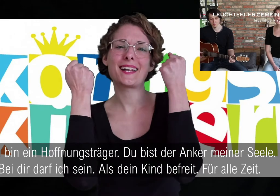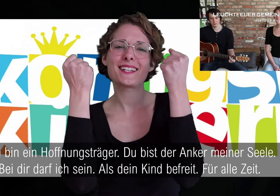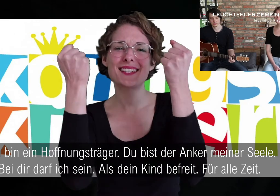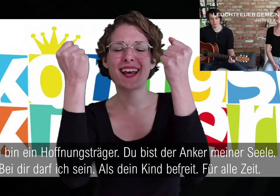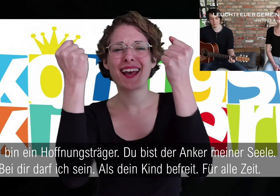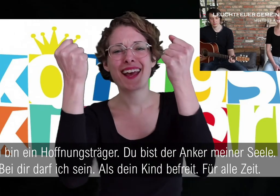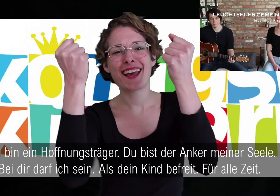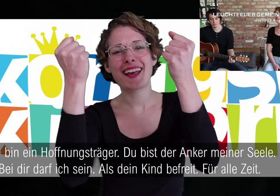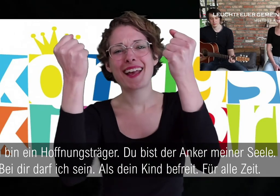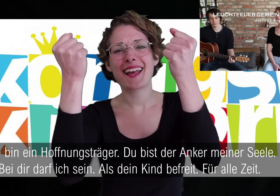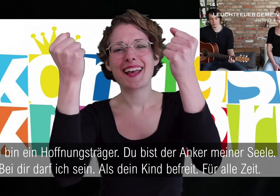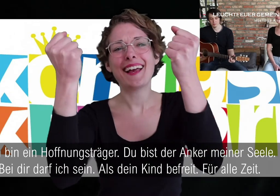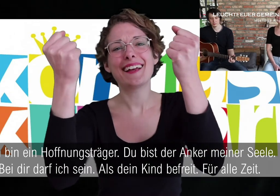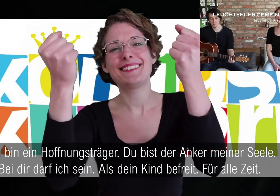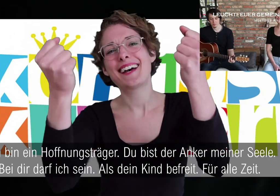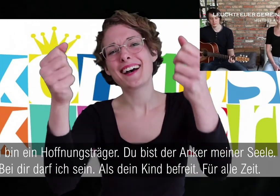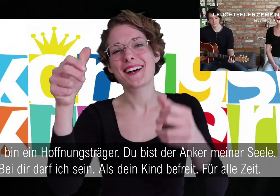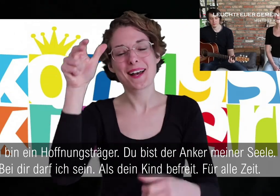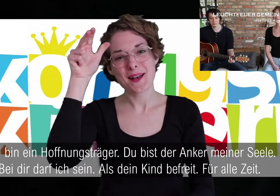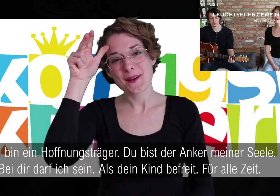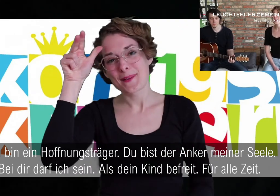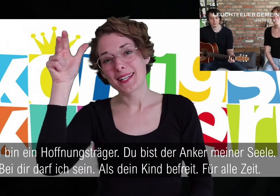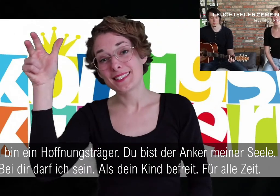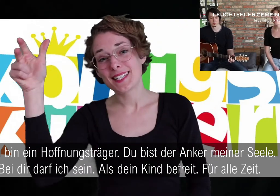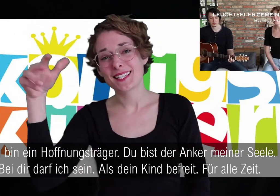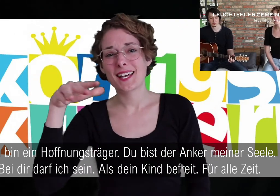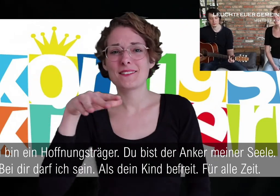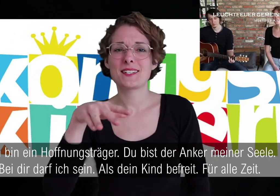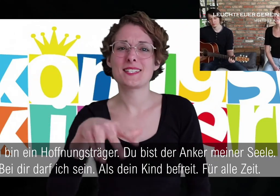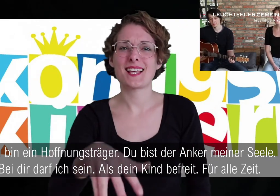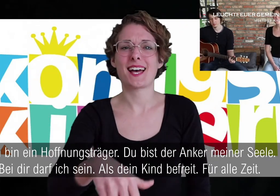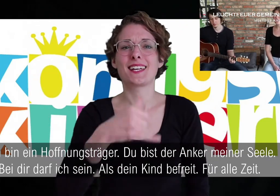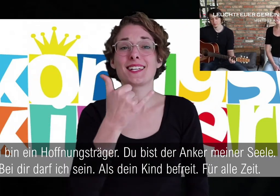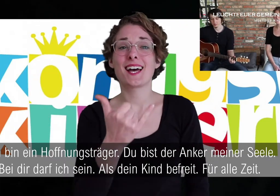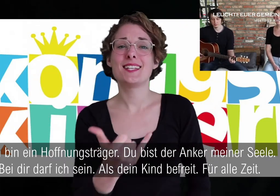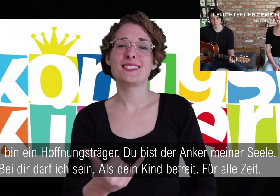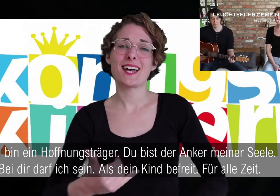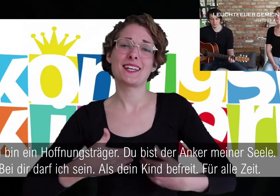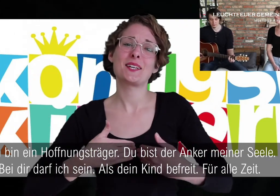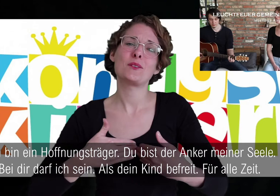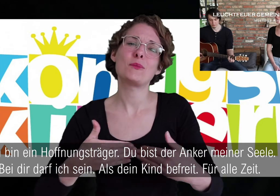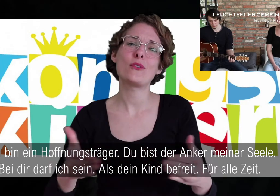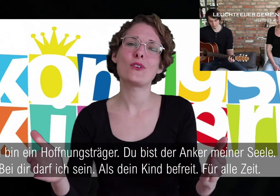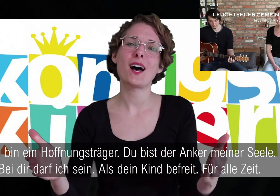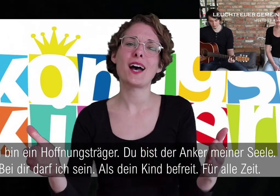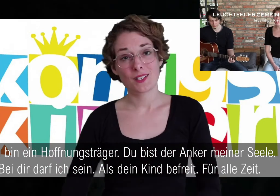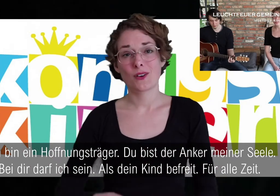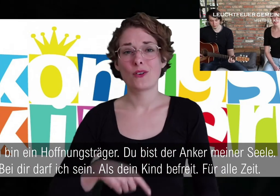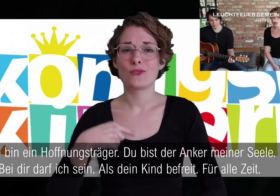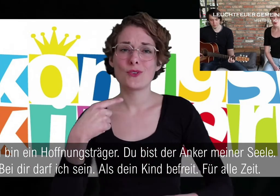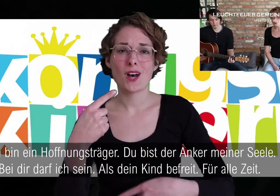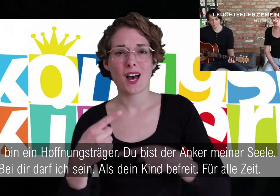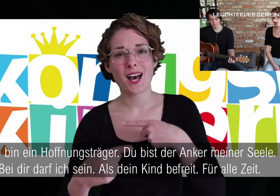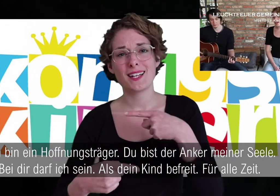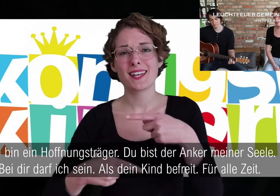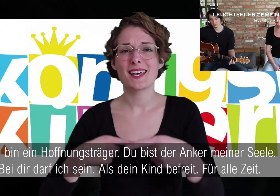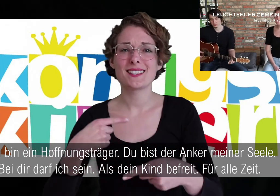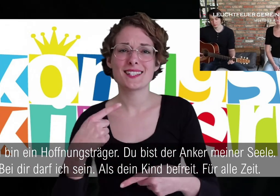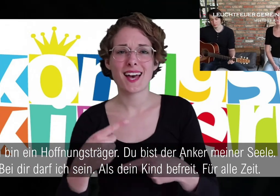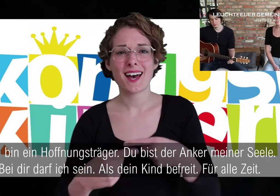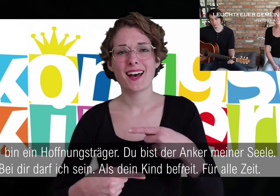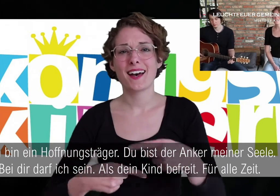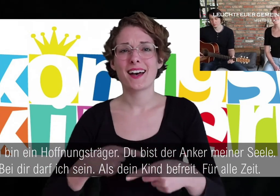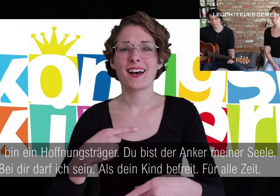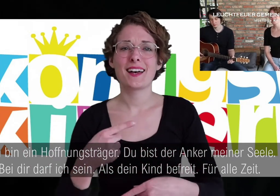Anker meiner Seele, bei dir darf ich sein, als dein Kind befreit, für